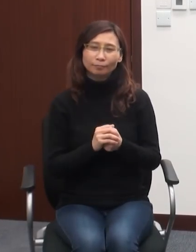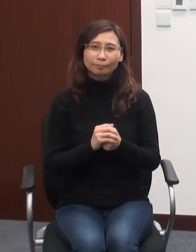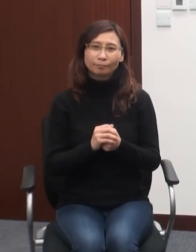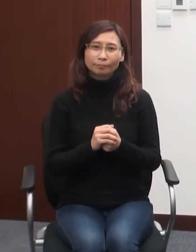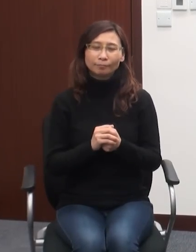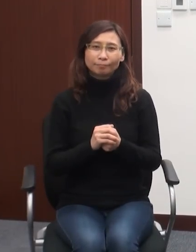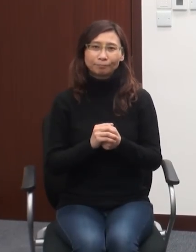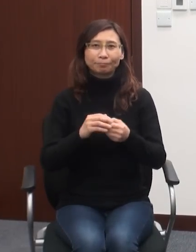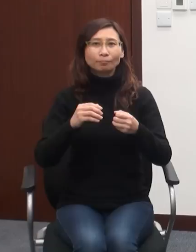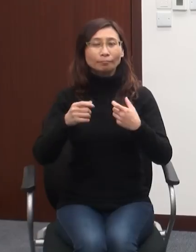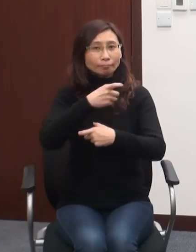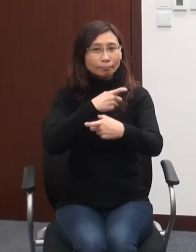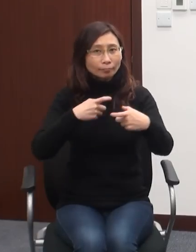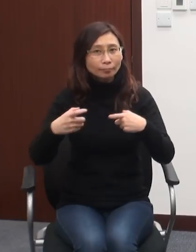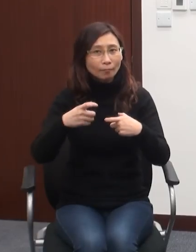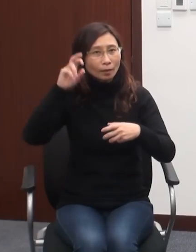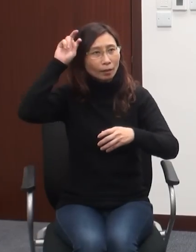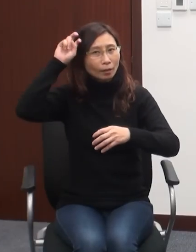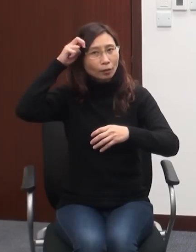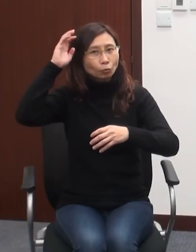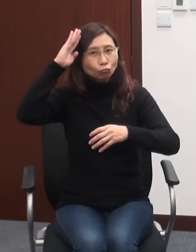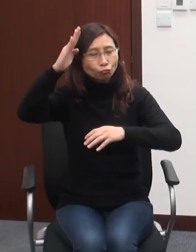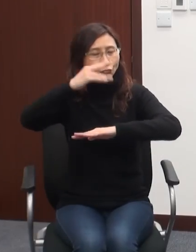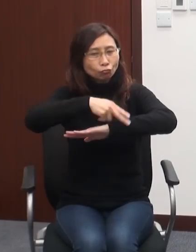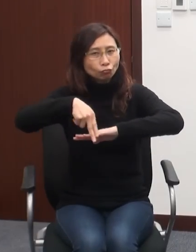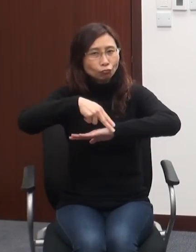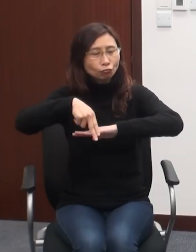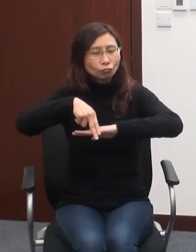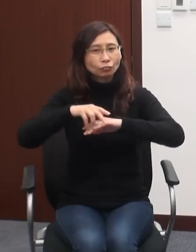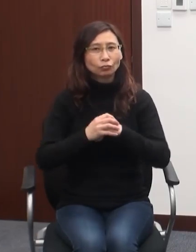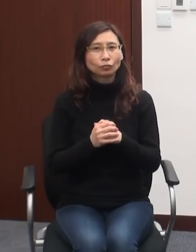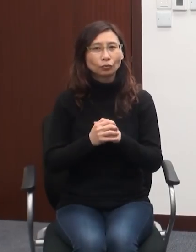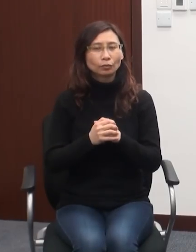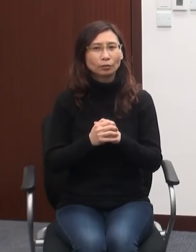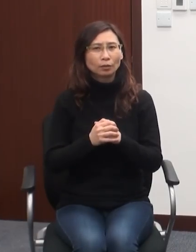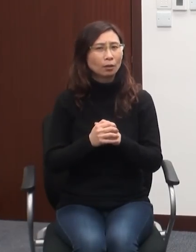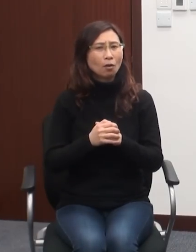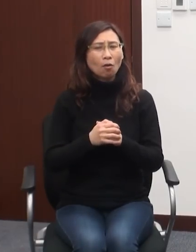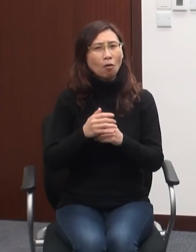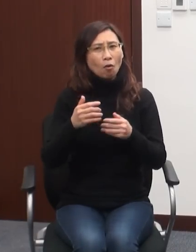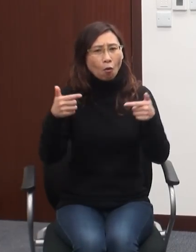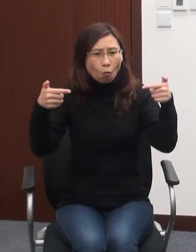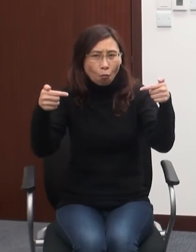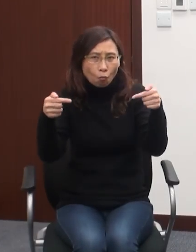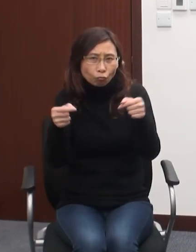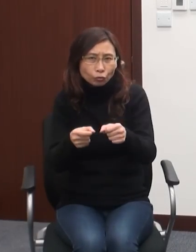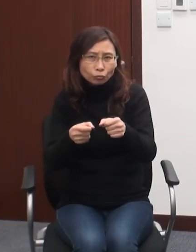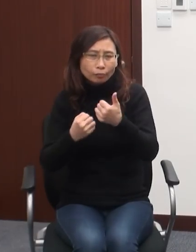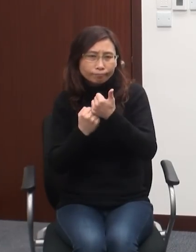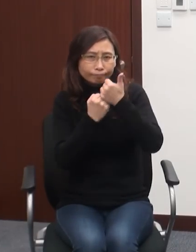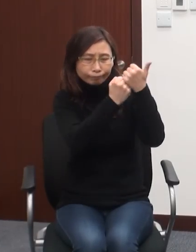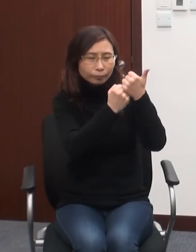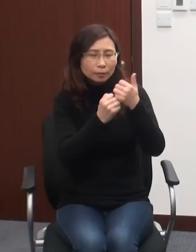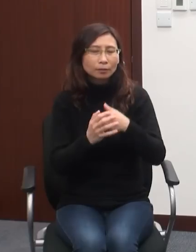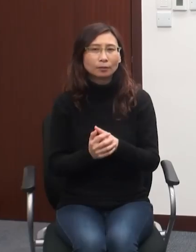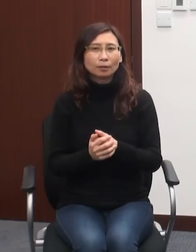财政预算案当然而家嗰个。越嚟越少人支持佢啊嘛，因為通